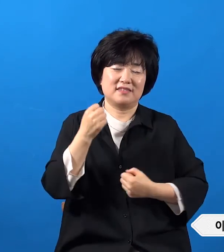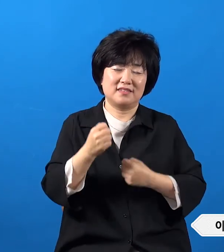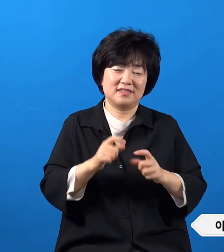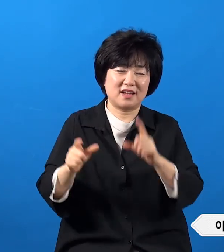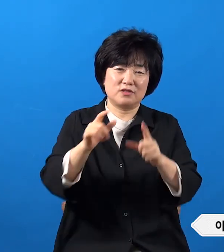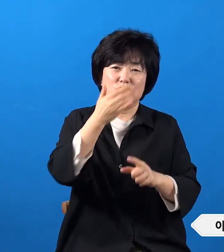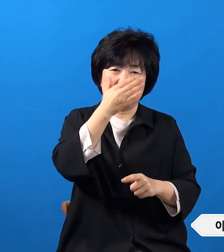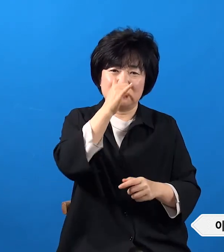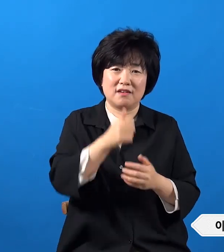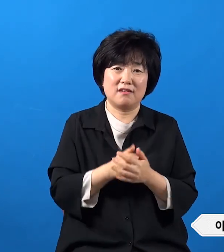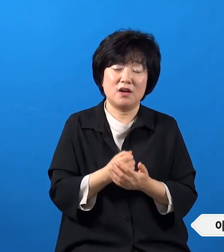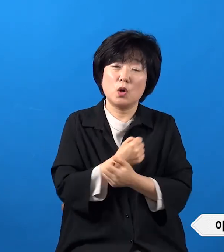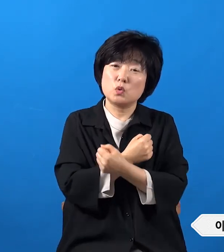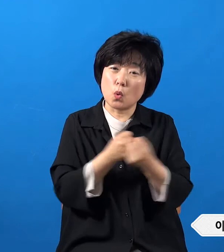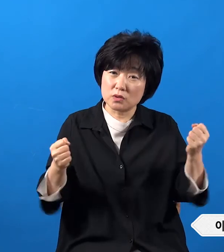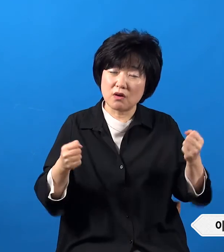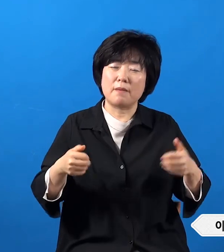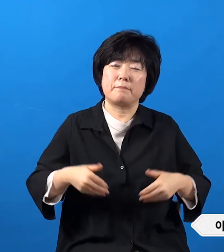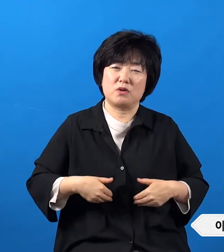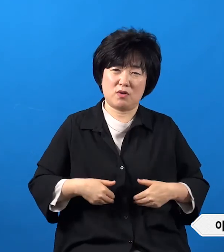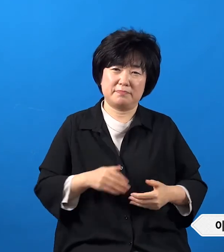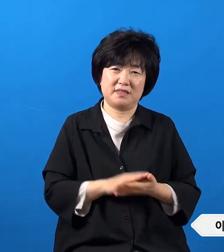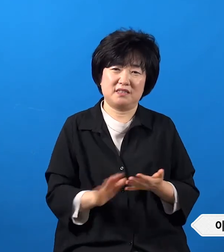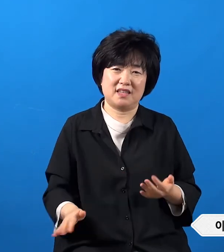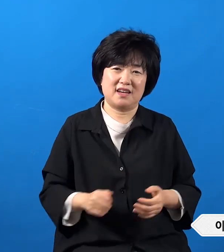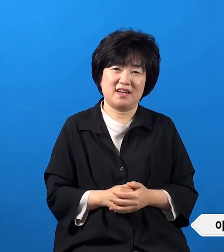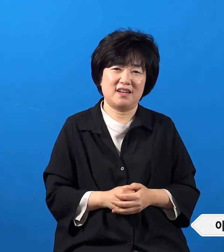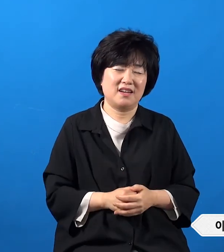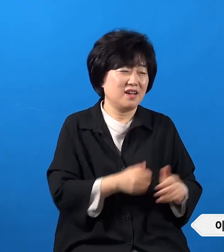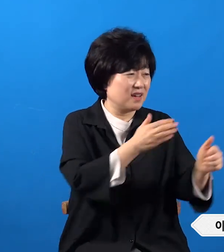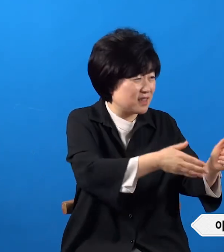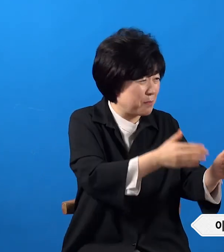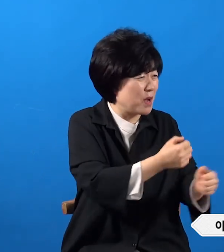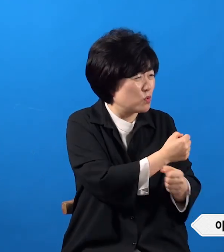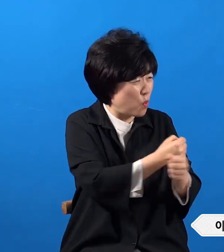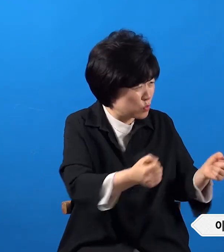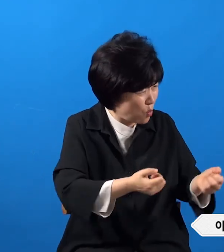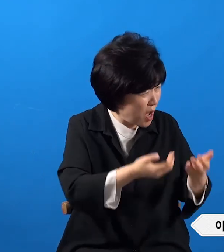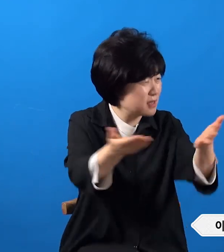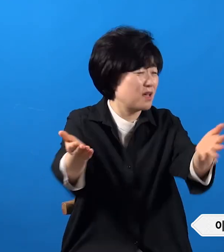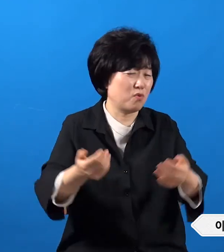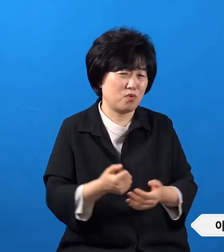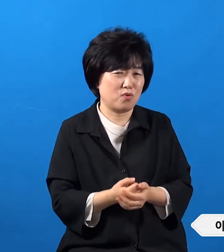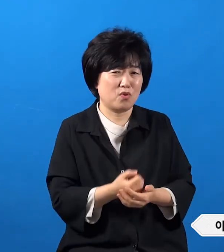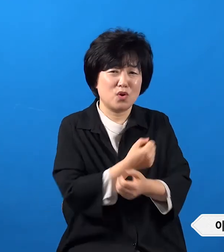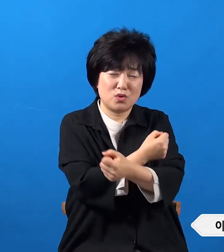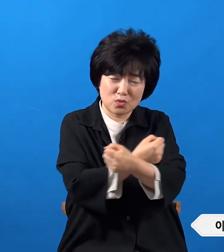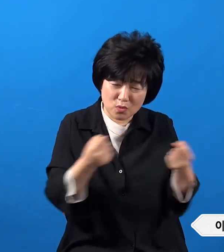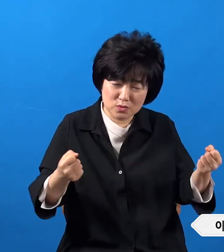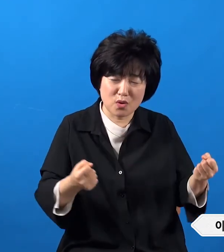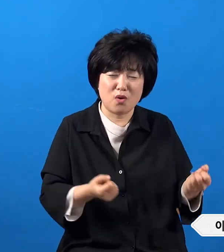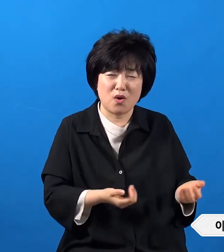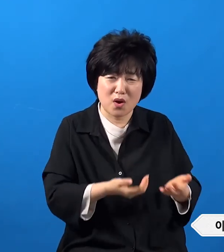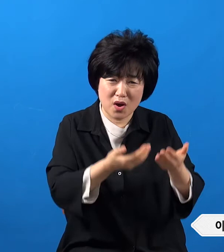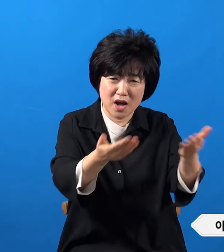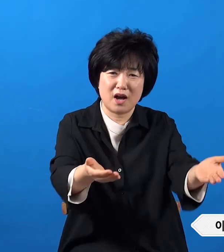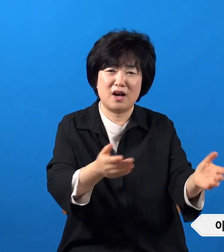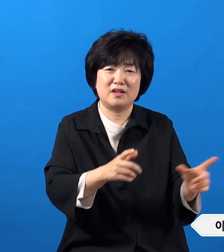않은가요? 우리 옆에 있는 사람들에게 제발 용서하고 삽시다. 한번 해보세요. 시작.